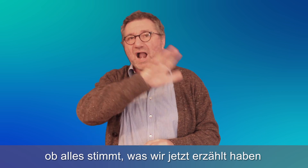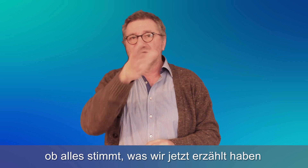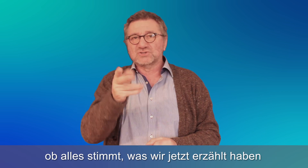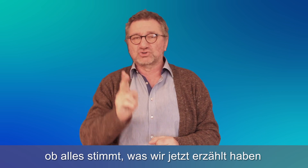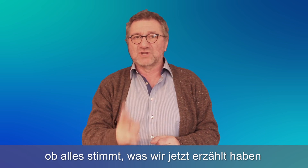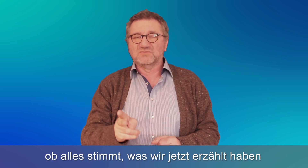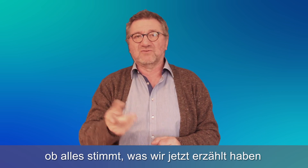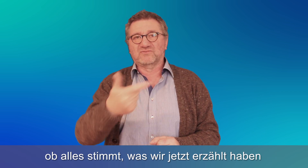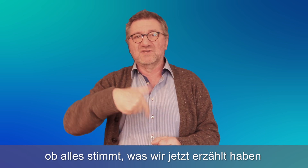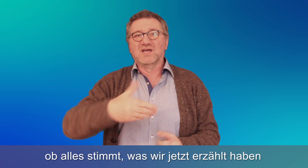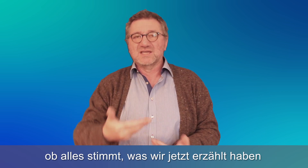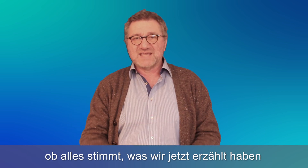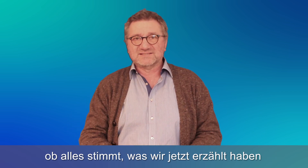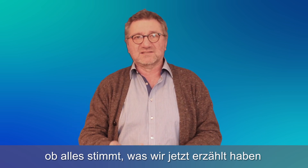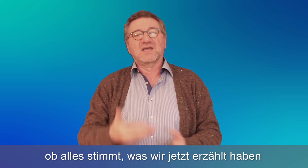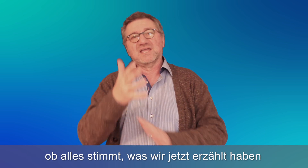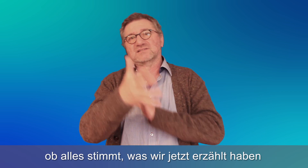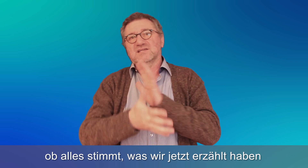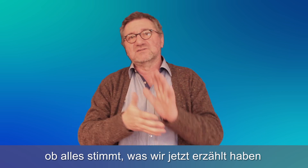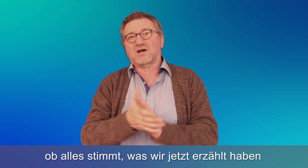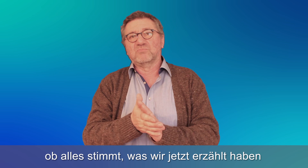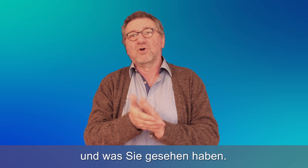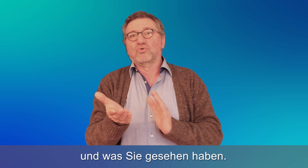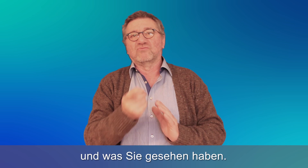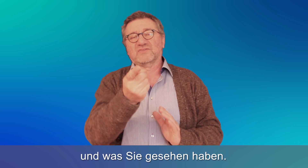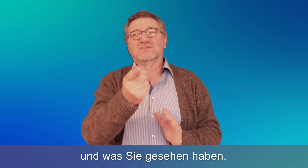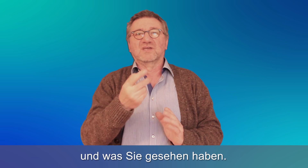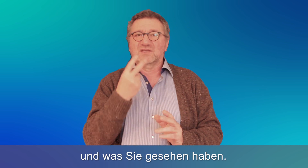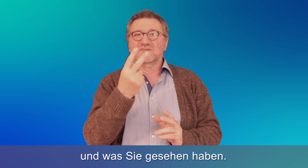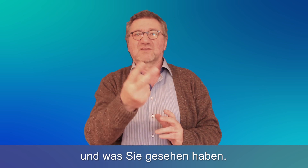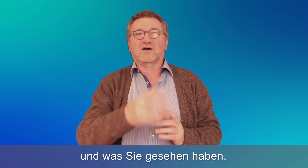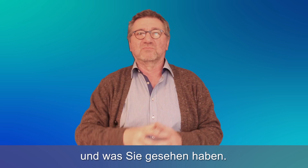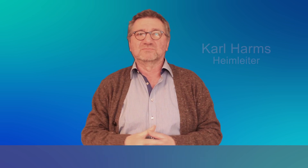ob alles stimmt, was wir jetzt erzählt haben und